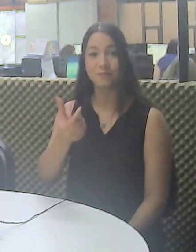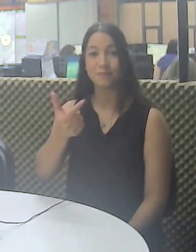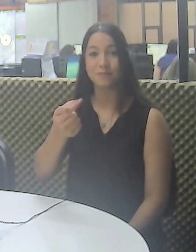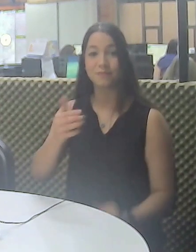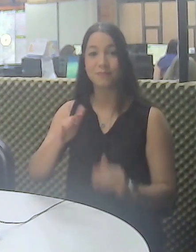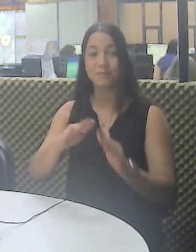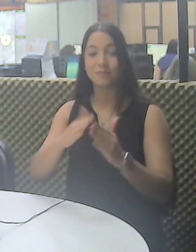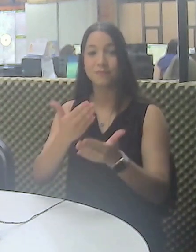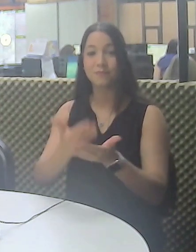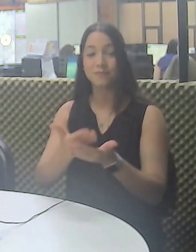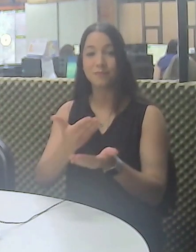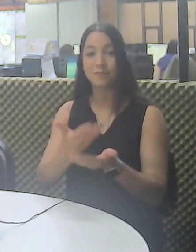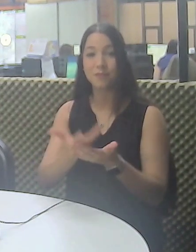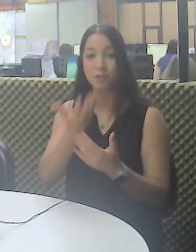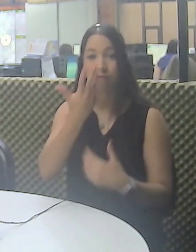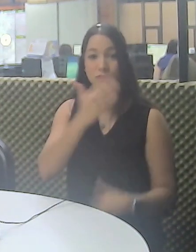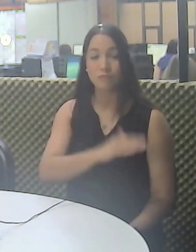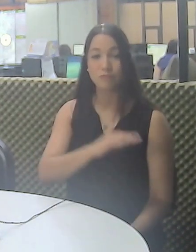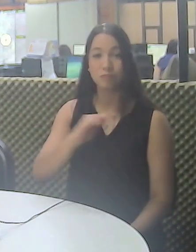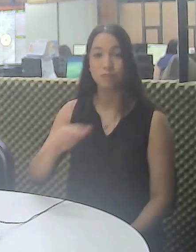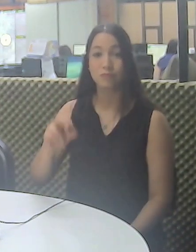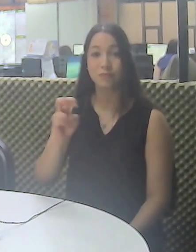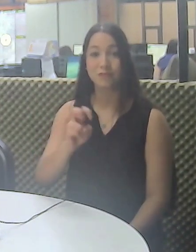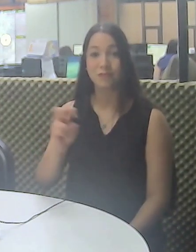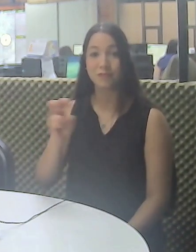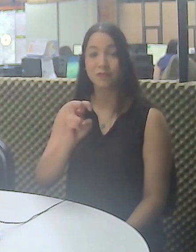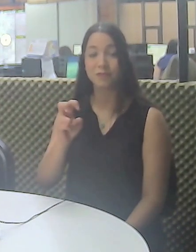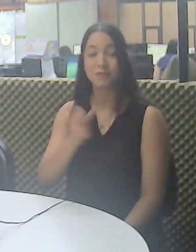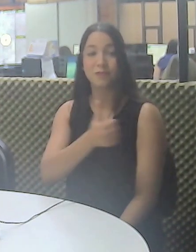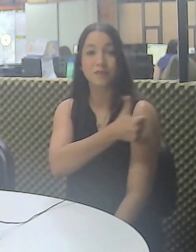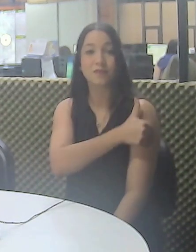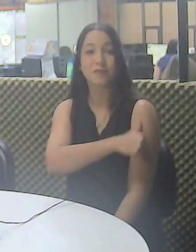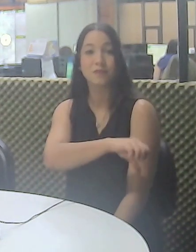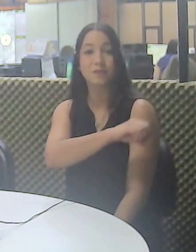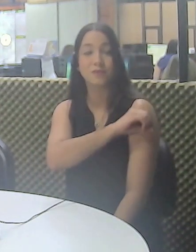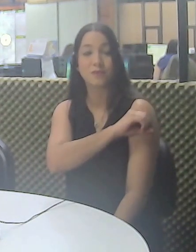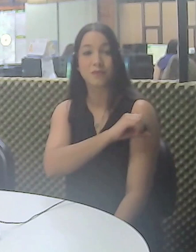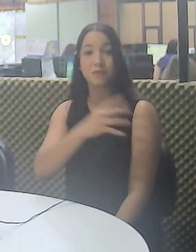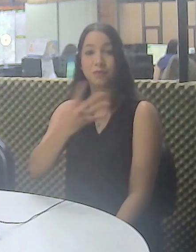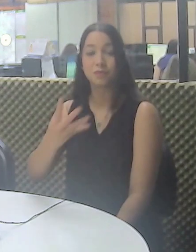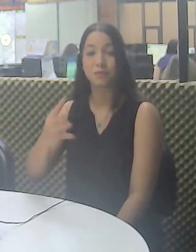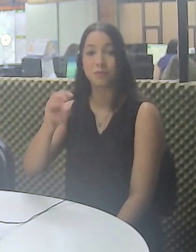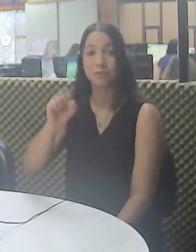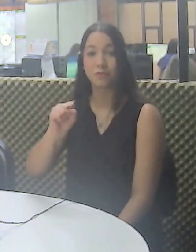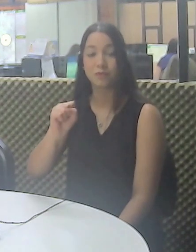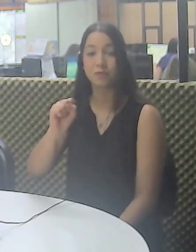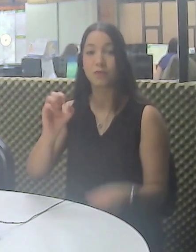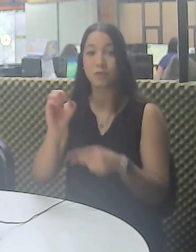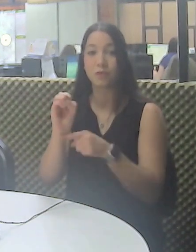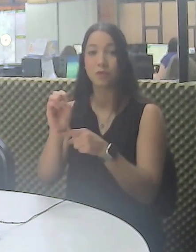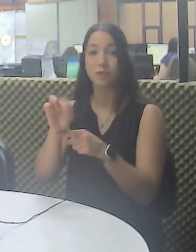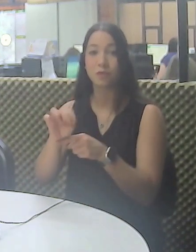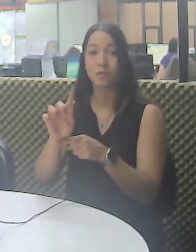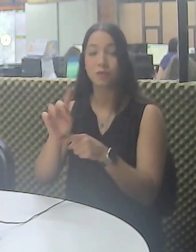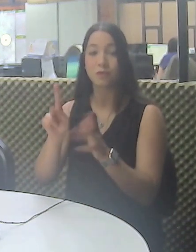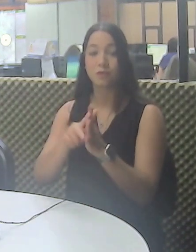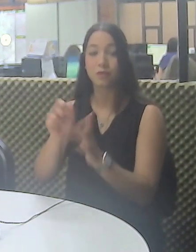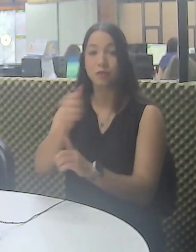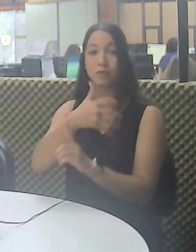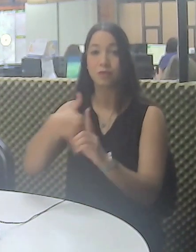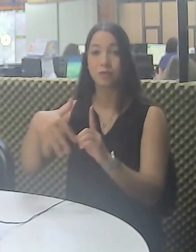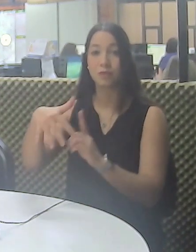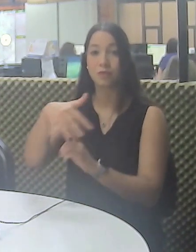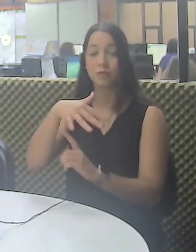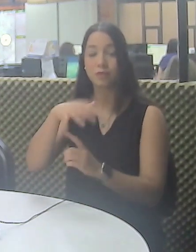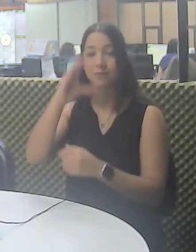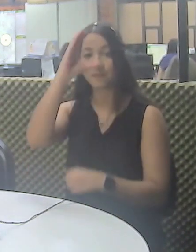escolas de educação infantil, 55 do ensino fundamental e 48 de organizações da sociedade civil, as